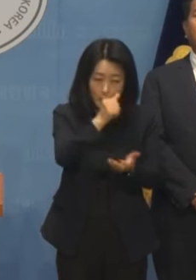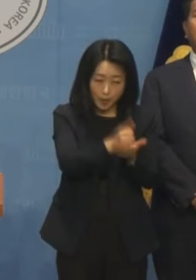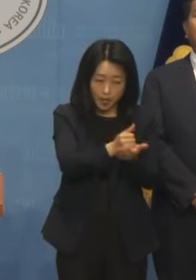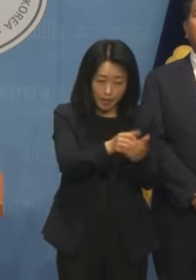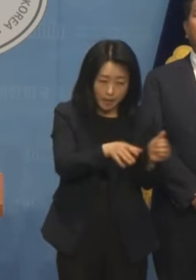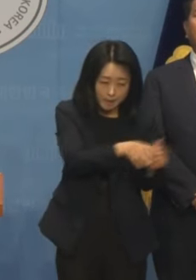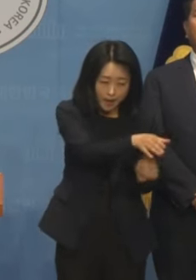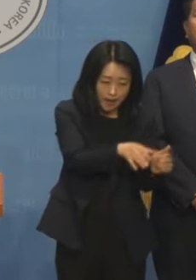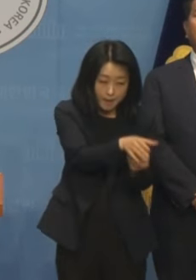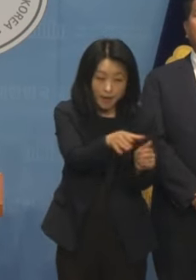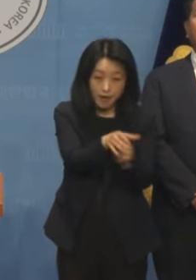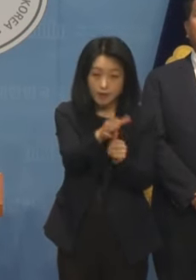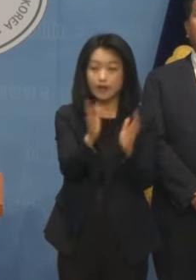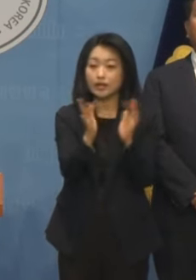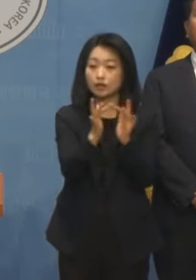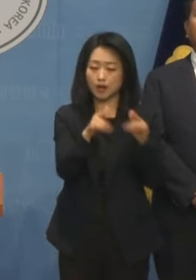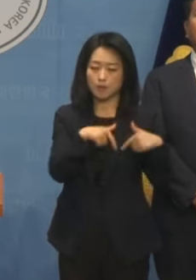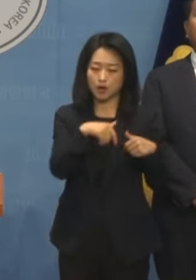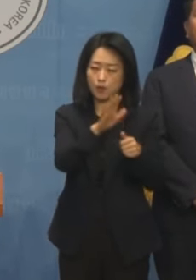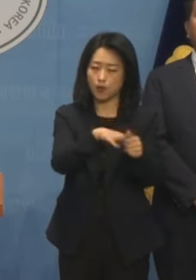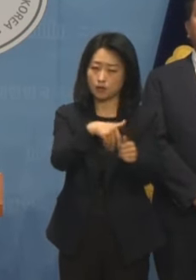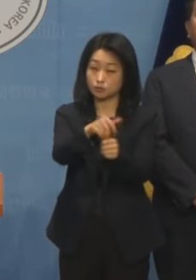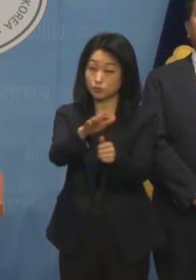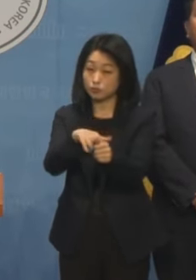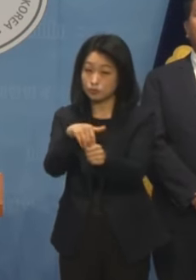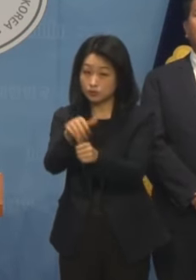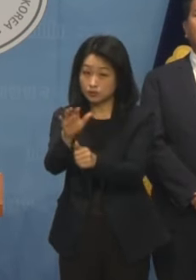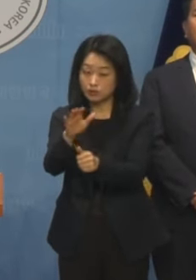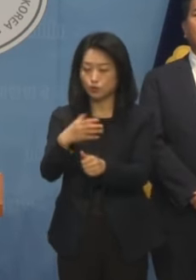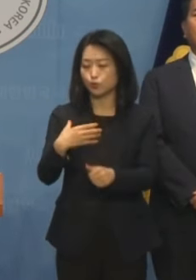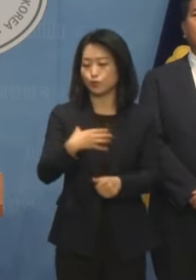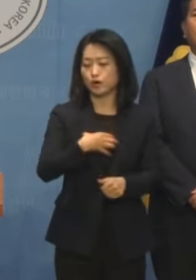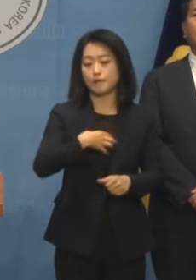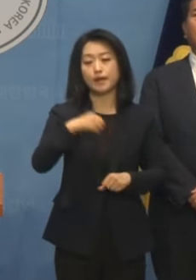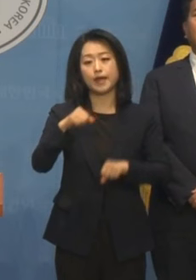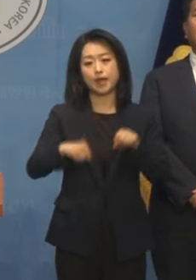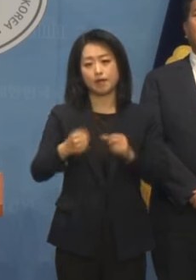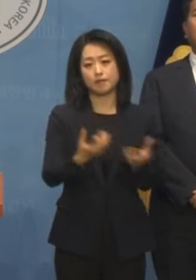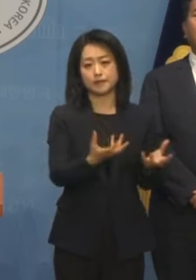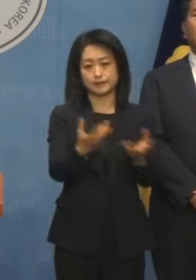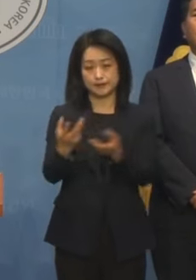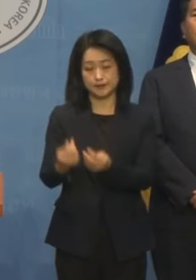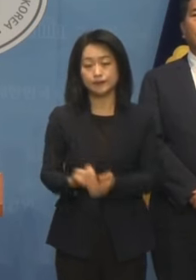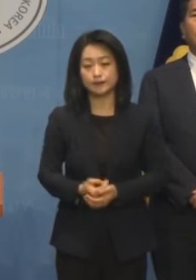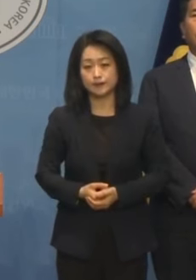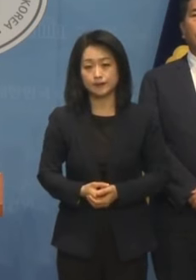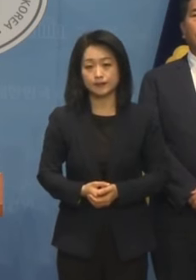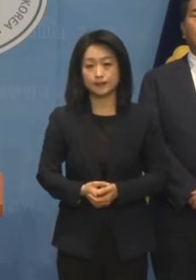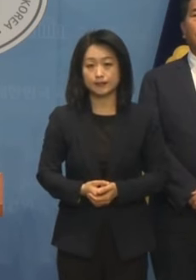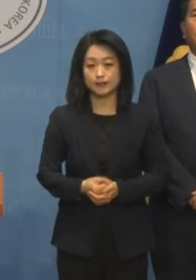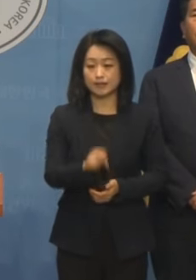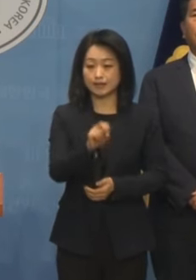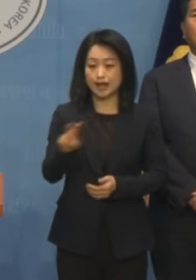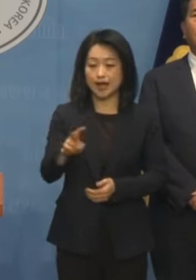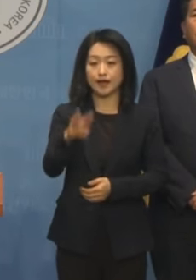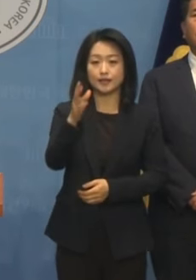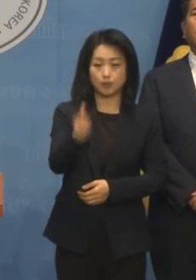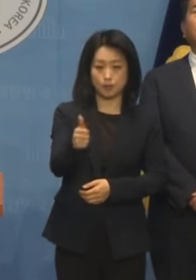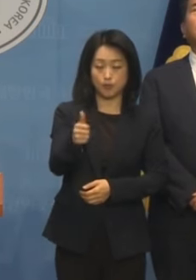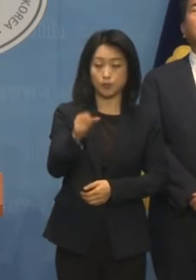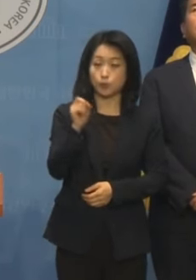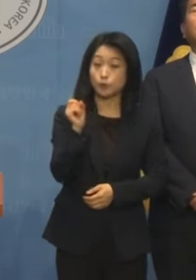온라인상 명예훼손 등 민주주의를 위협하는 행위가 이어지고 있습니다. 야당 지도자뿐만